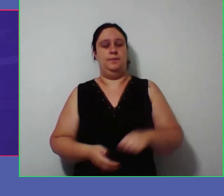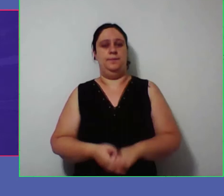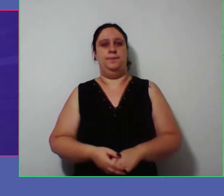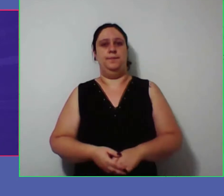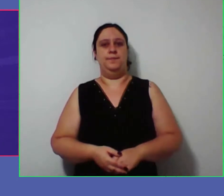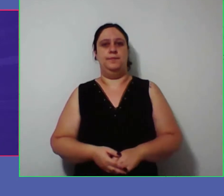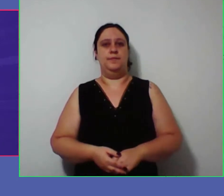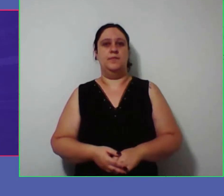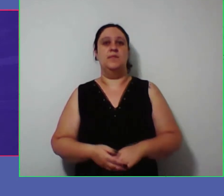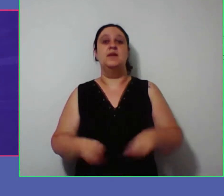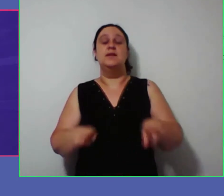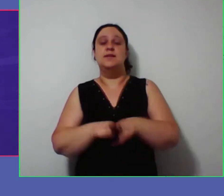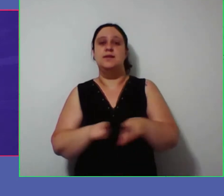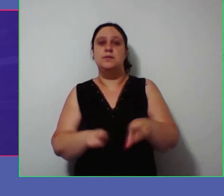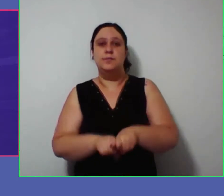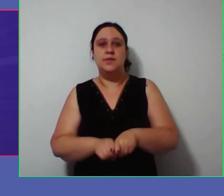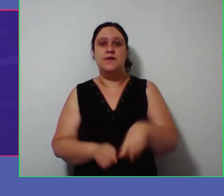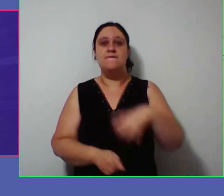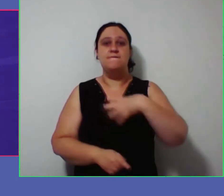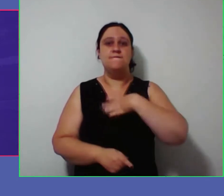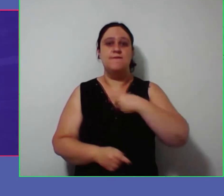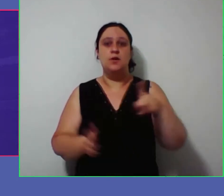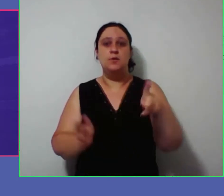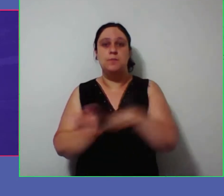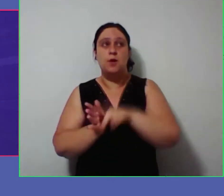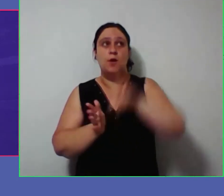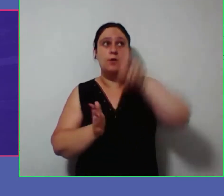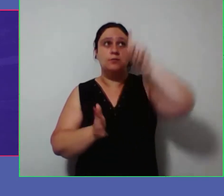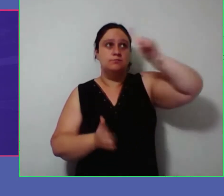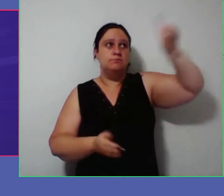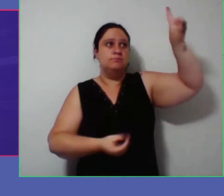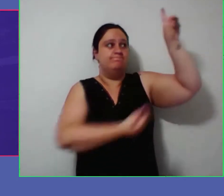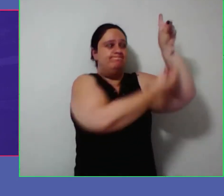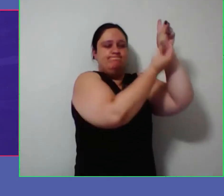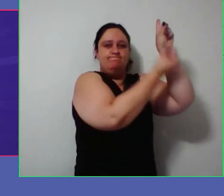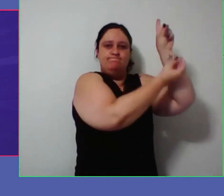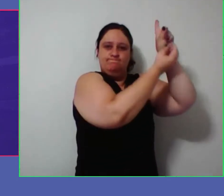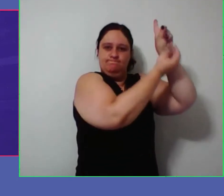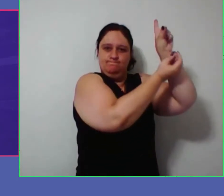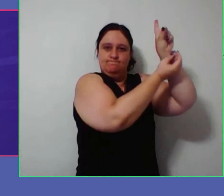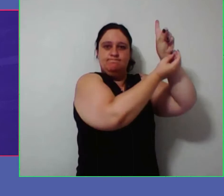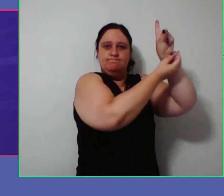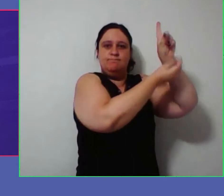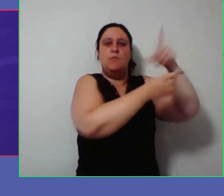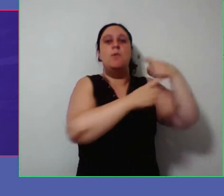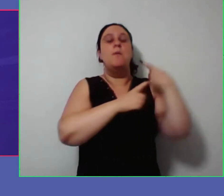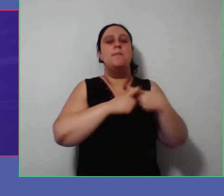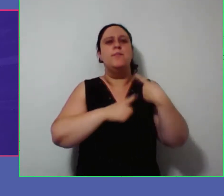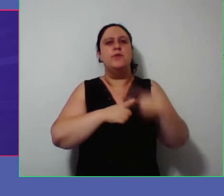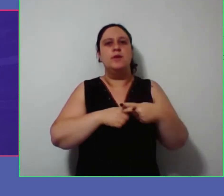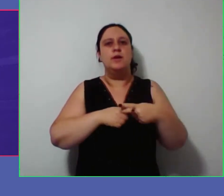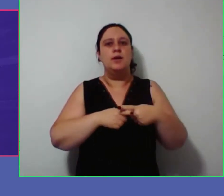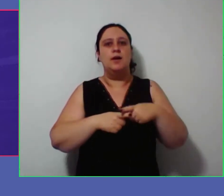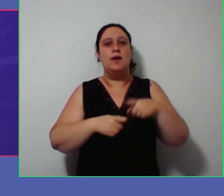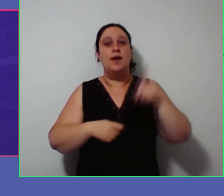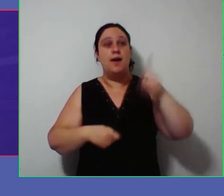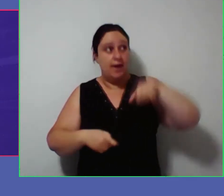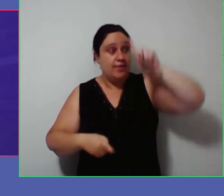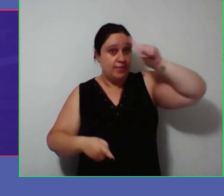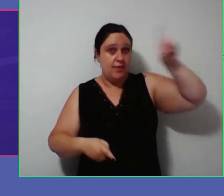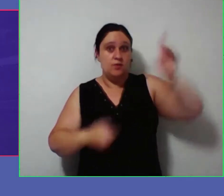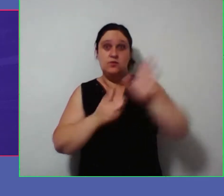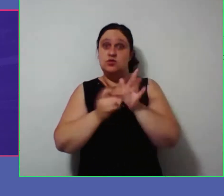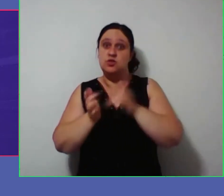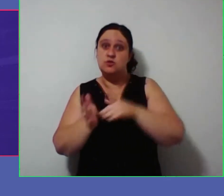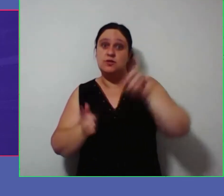Filho do Deus vivo. Por quê? Porque ele é o próprio Deus. Ele é o Filho do